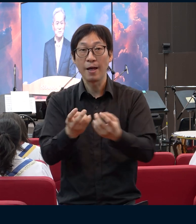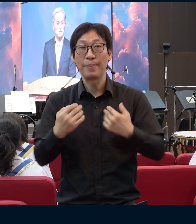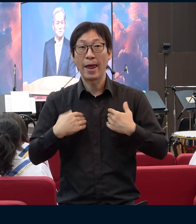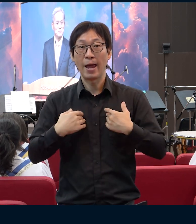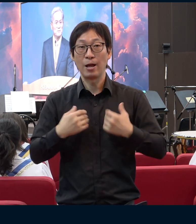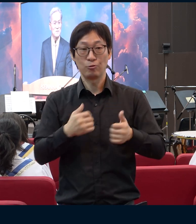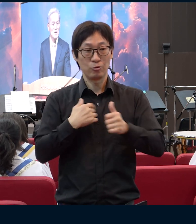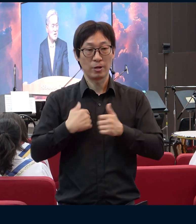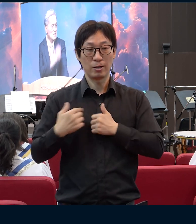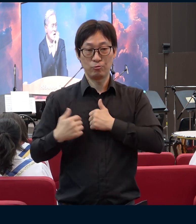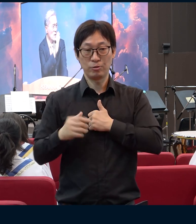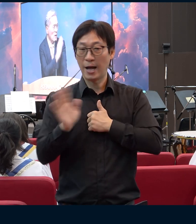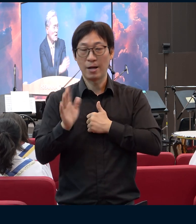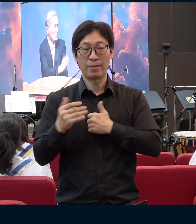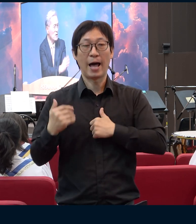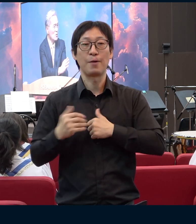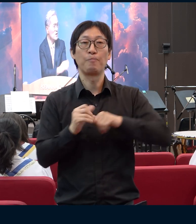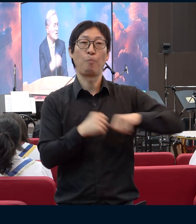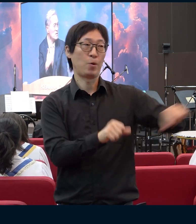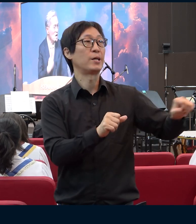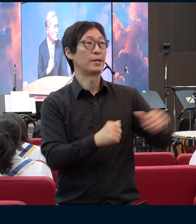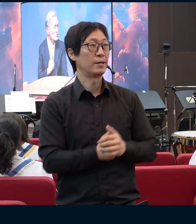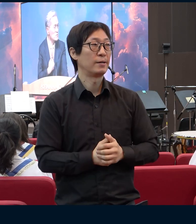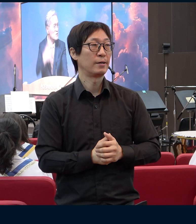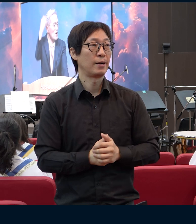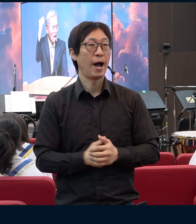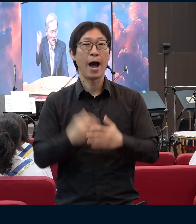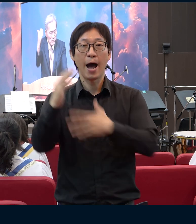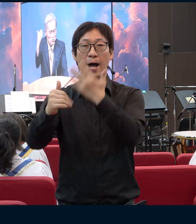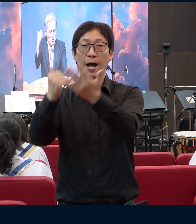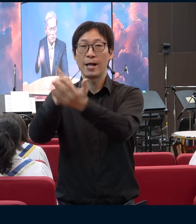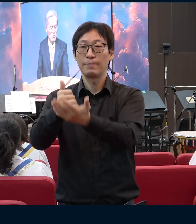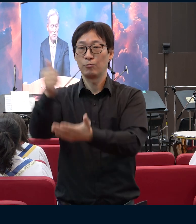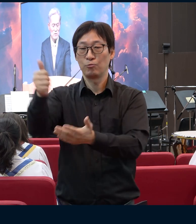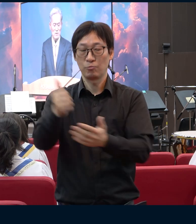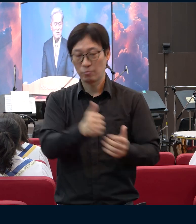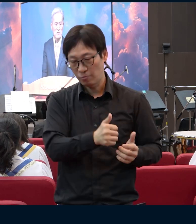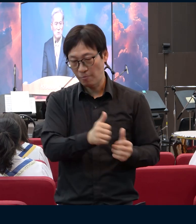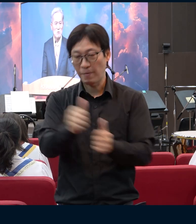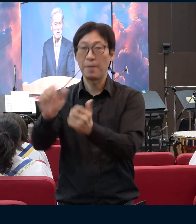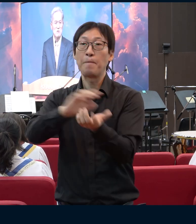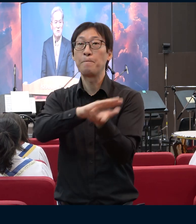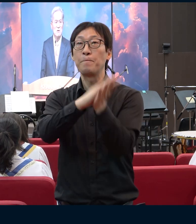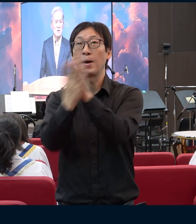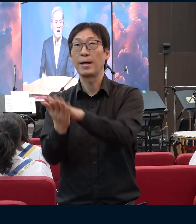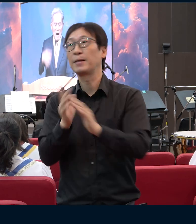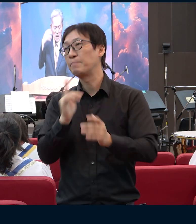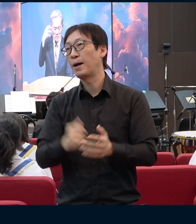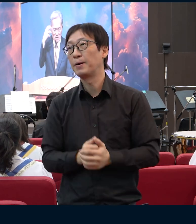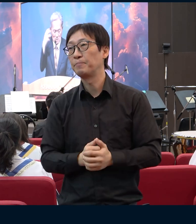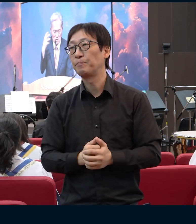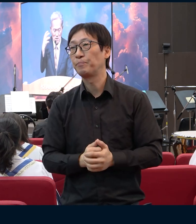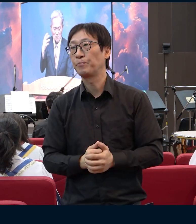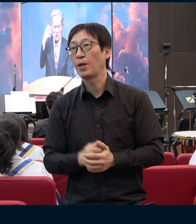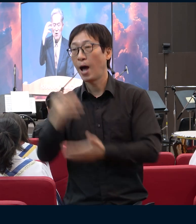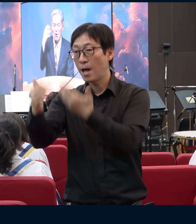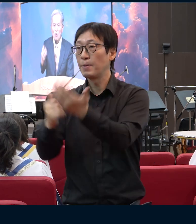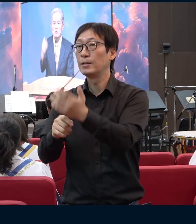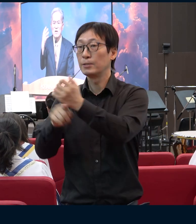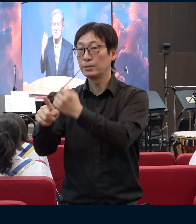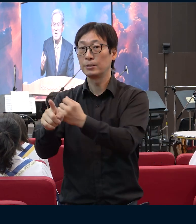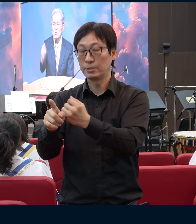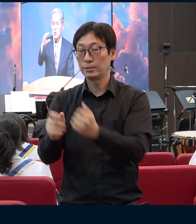중심으로, 그 삶의 방향과 내용이 자기 중심에서 하나님 중심으로, 그리고 그래서 하나님의 뜻을